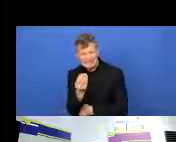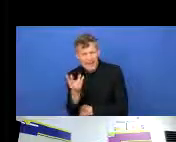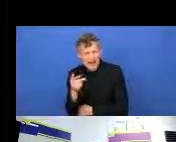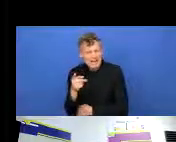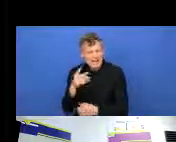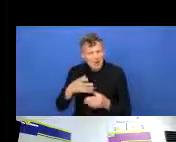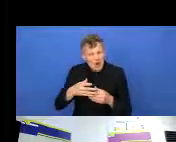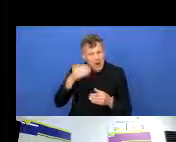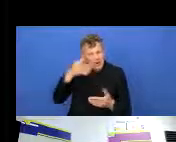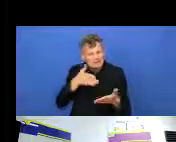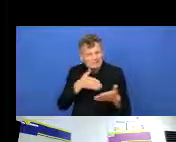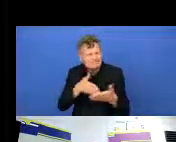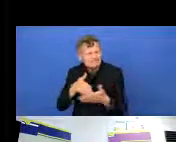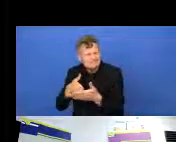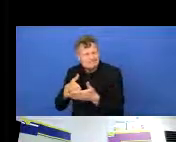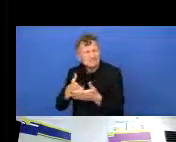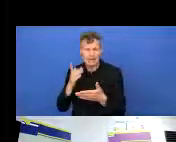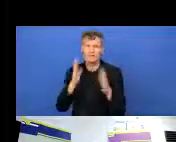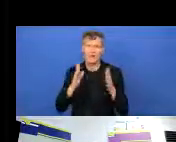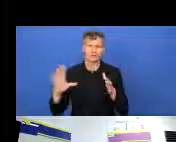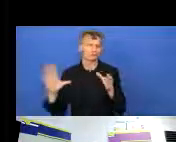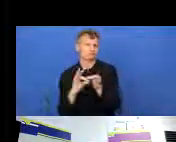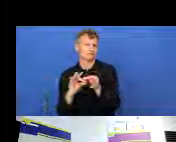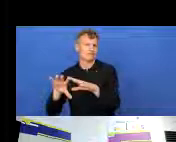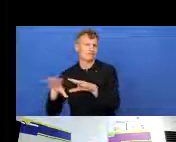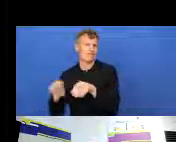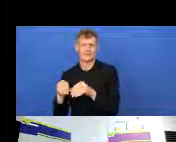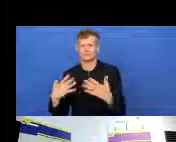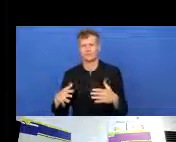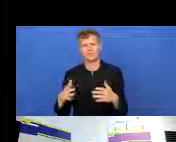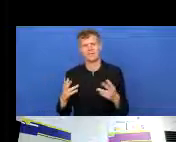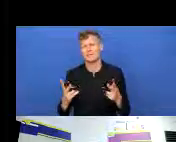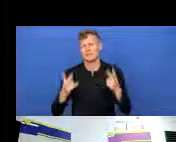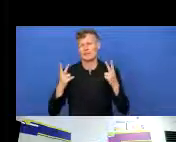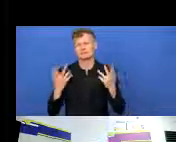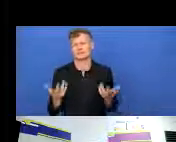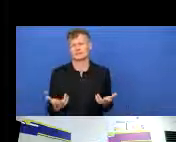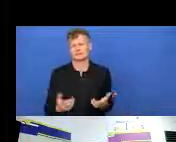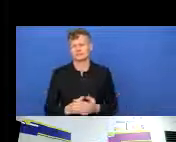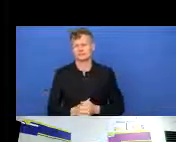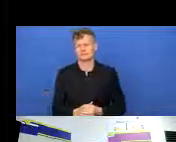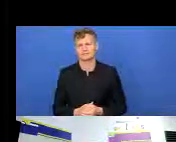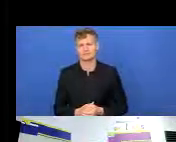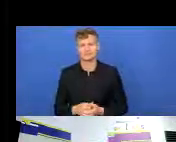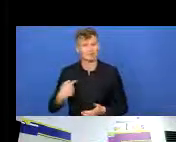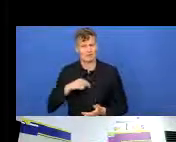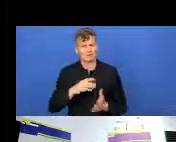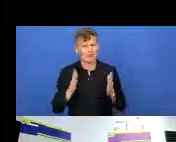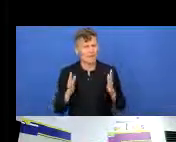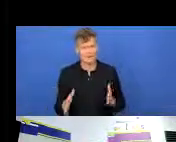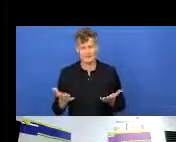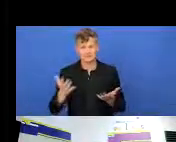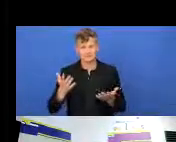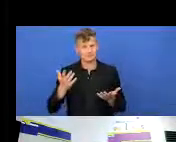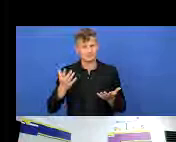Bien connaître les besoins des enfants, c'est aussi comprendre l'importance de préparer et d'accompagner les transitions